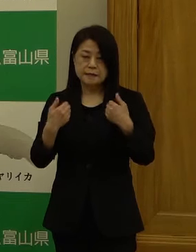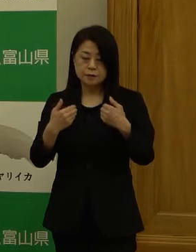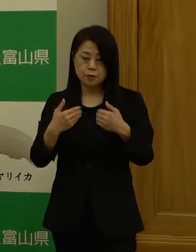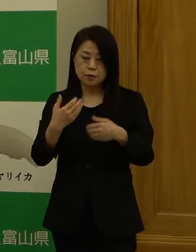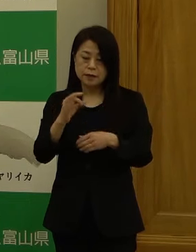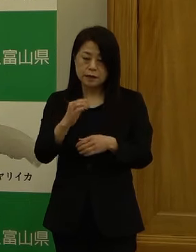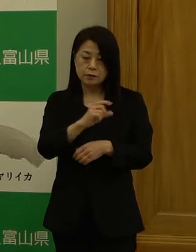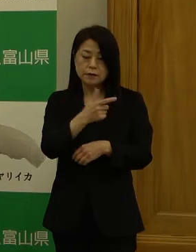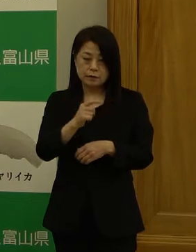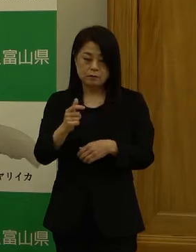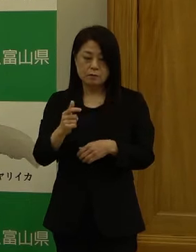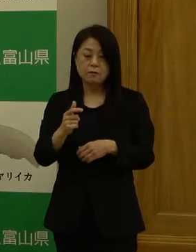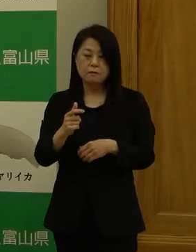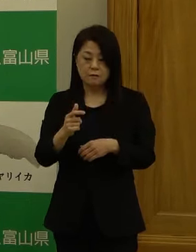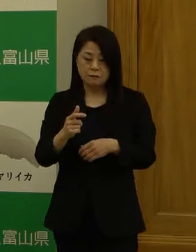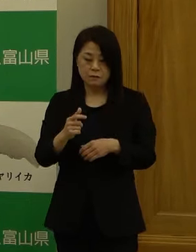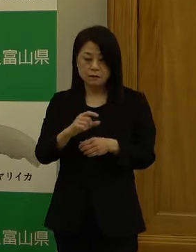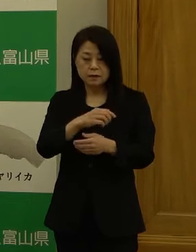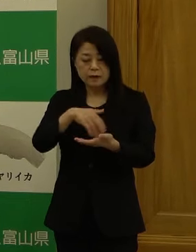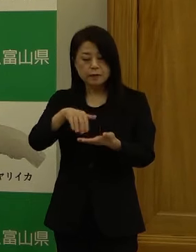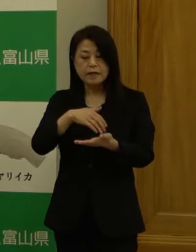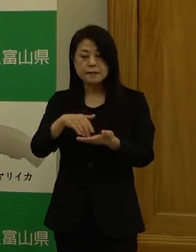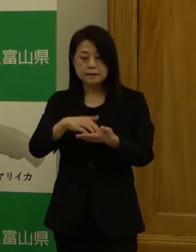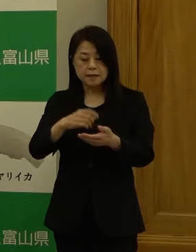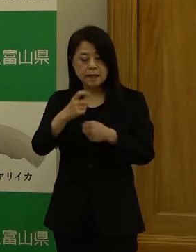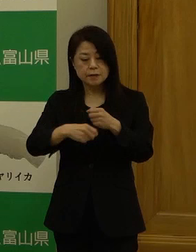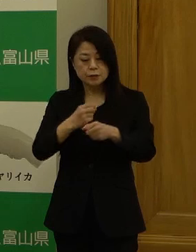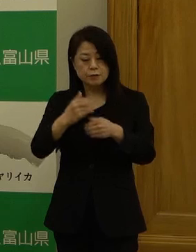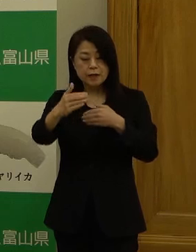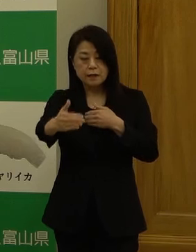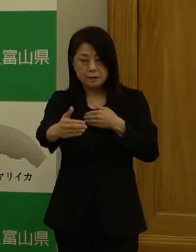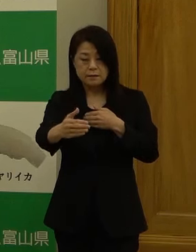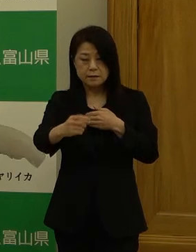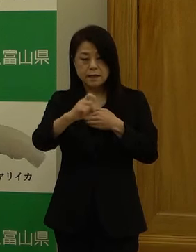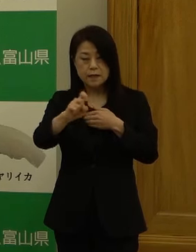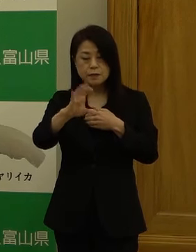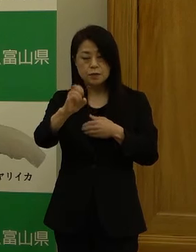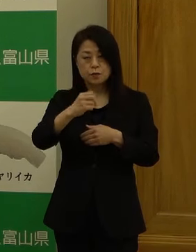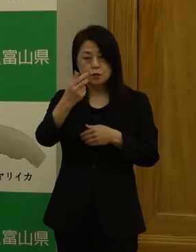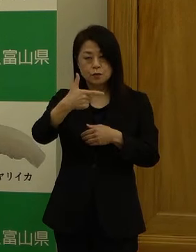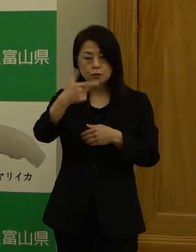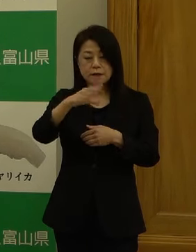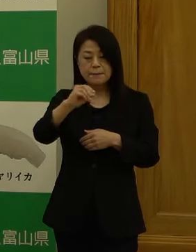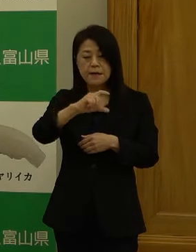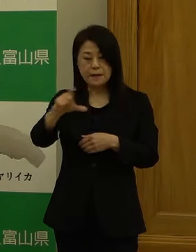億6000万、10年間の想定で、有利ということ、